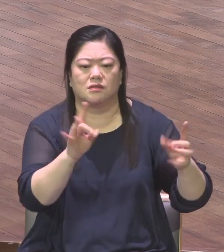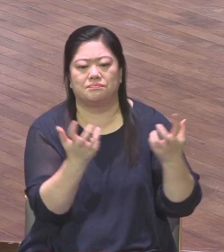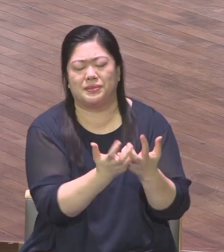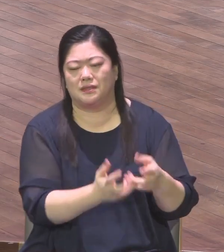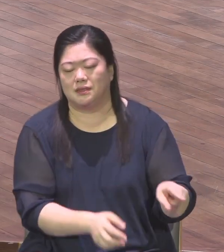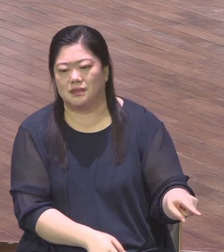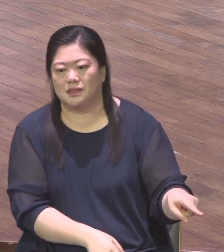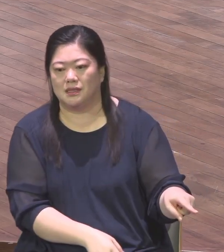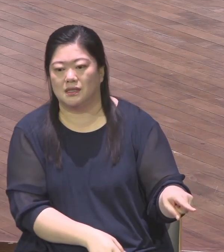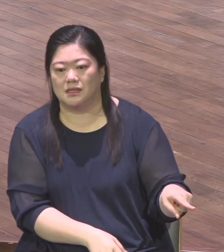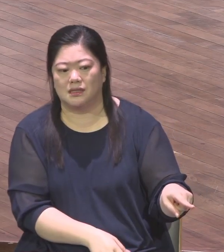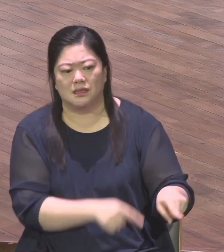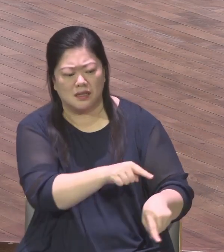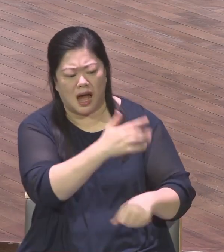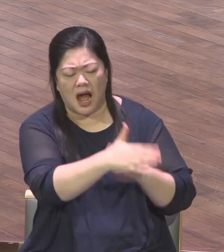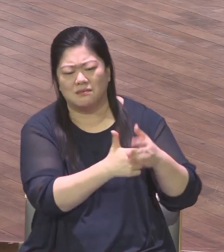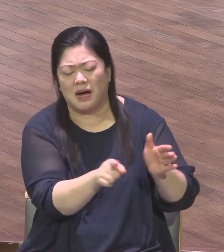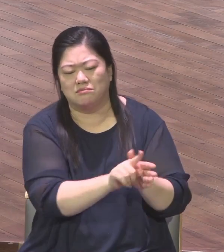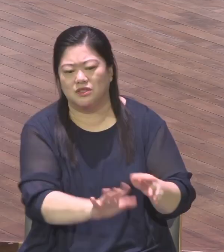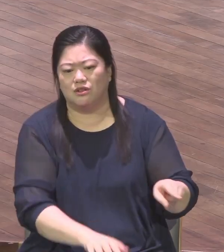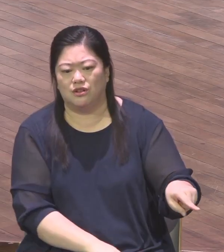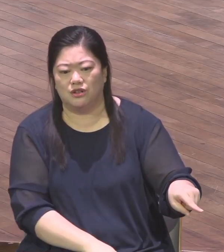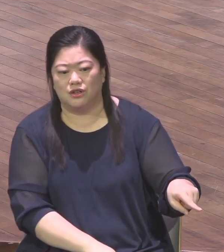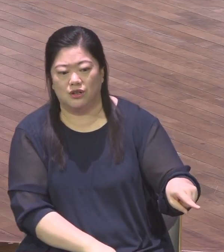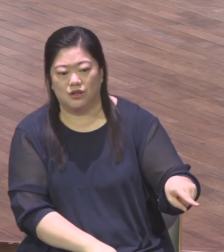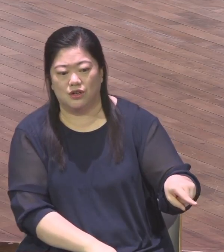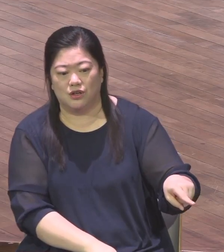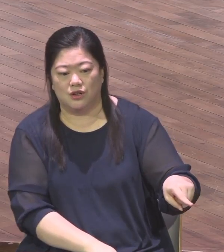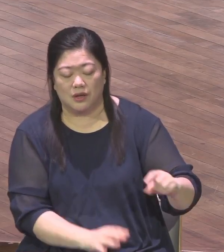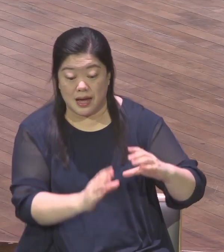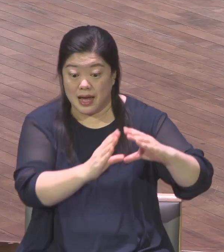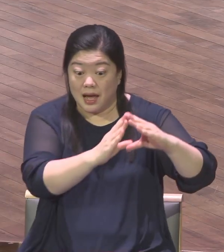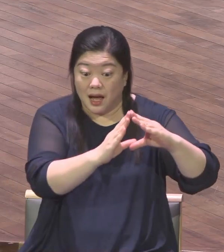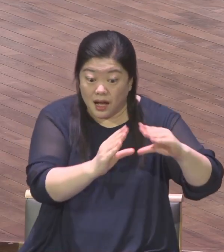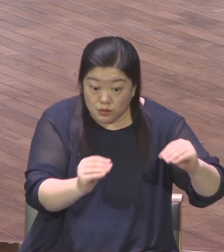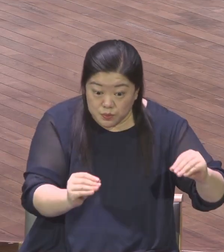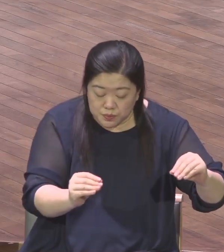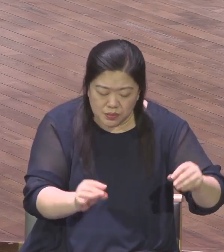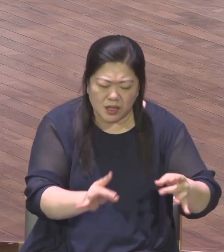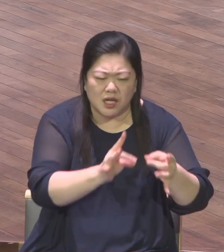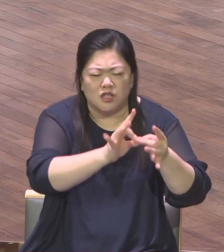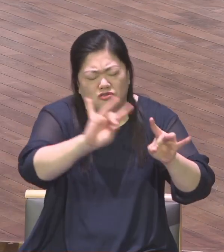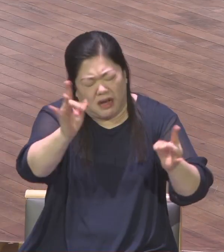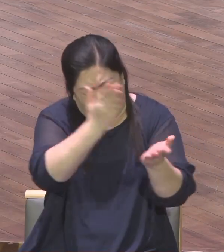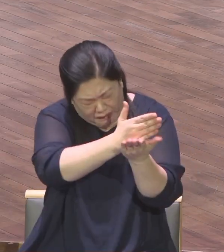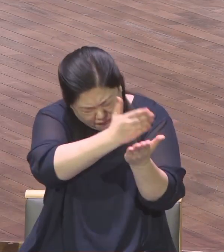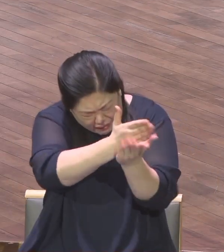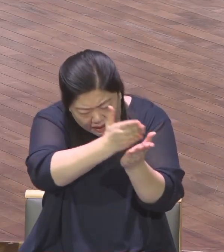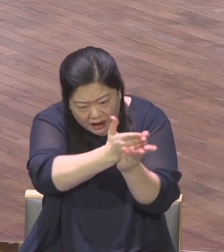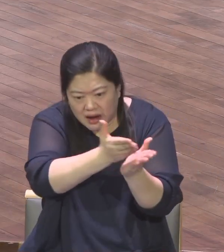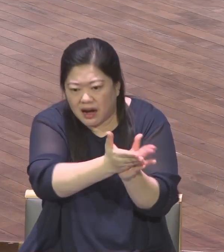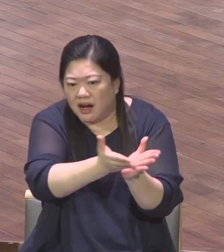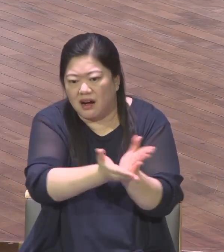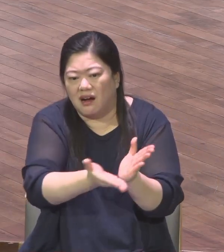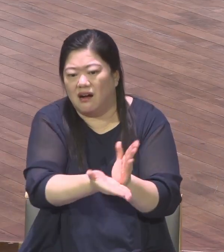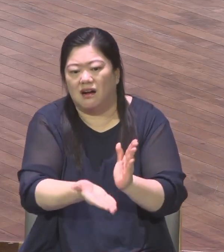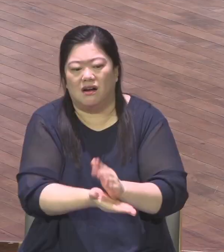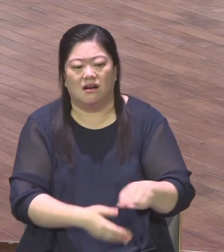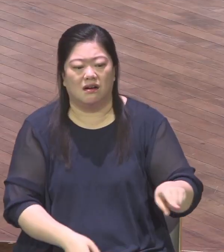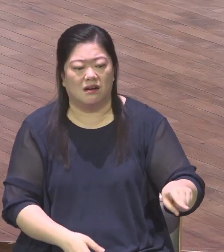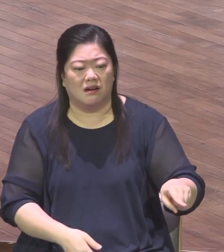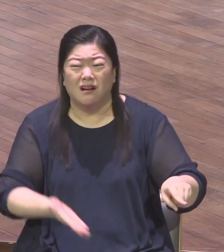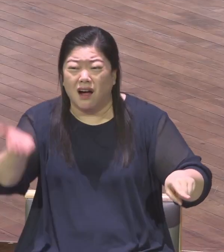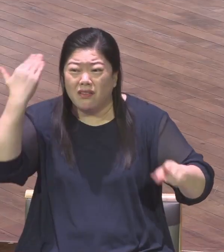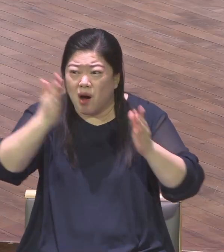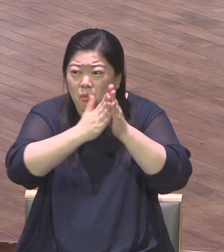것입니다. 왜냐하면 애굽엔요 우상이 가득한 나라예요. 하나님을 떠나 또 우상